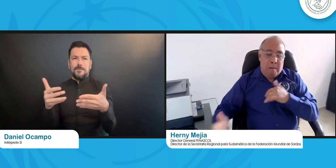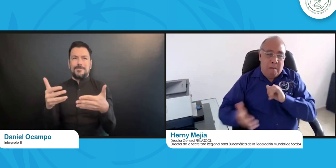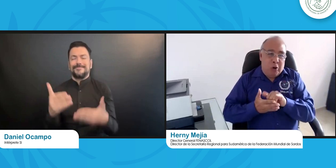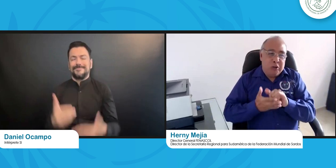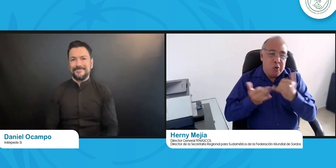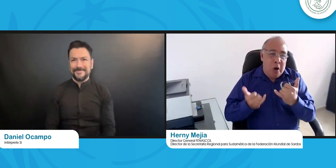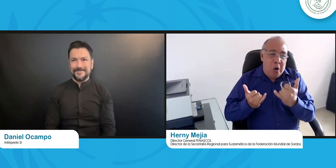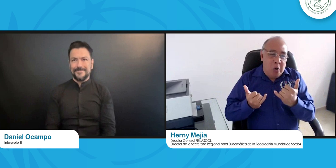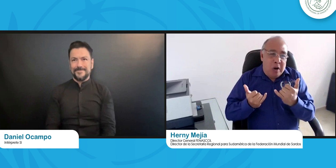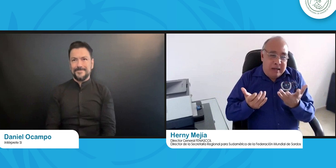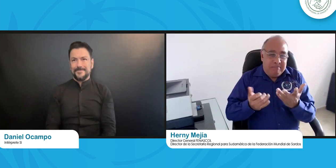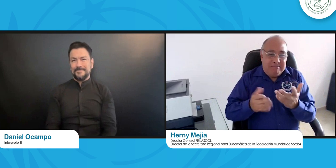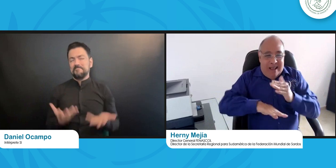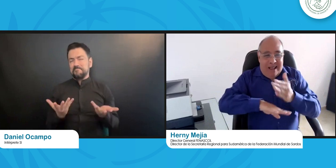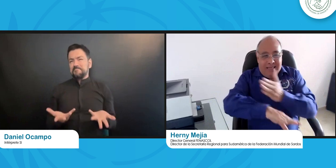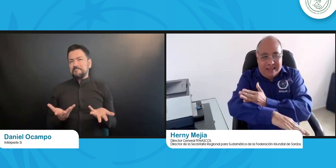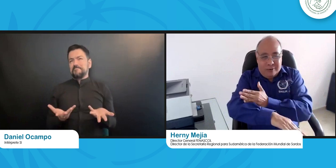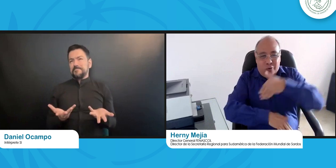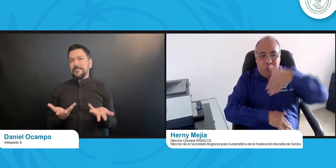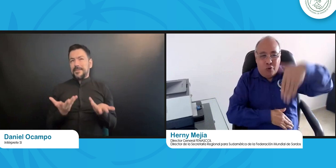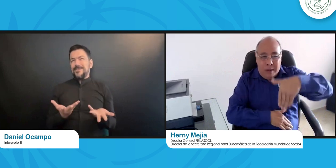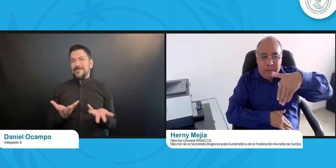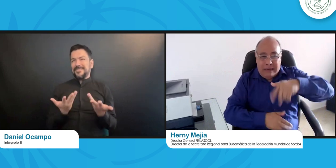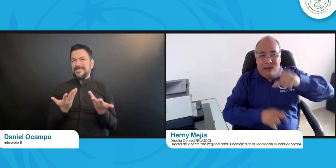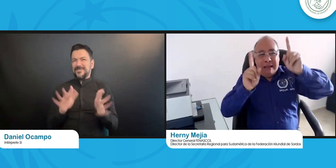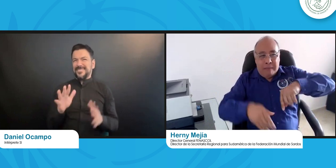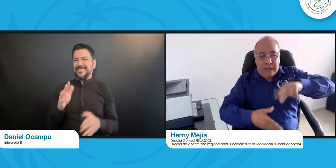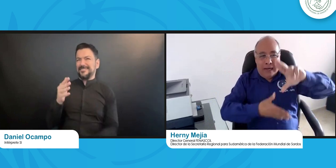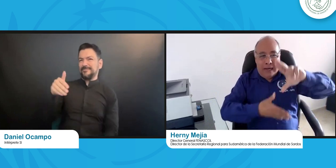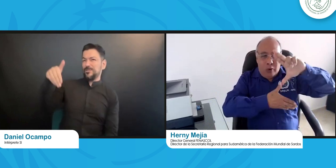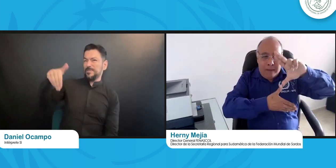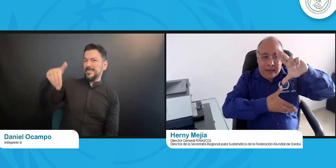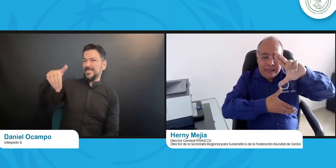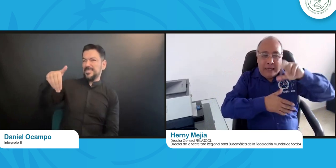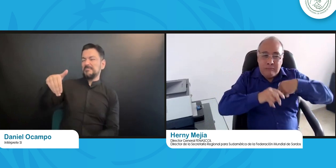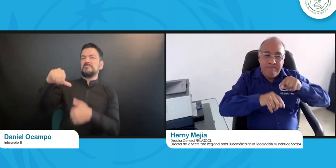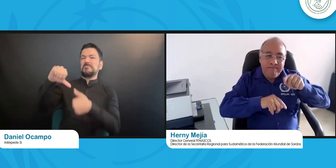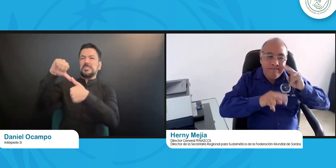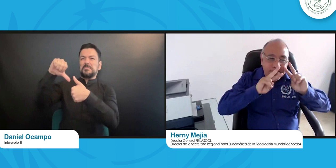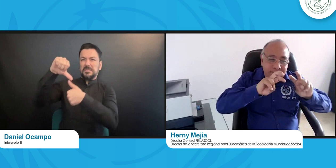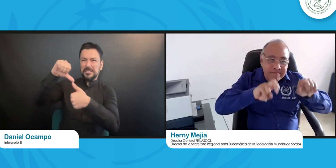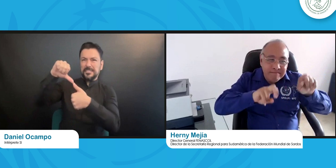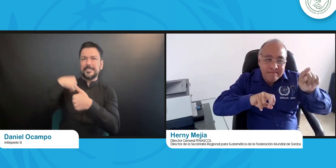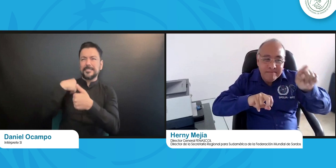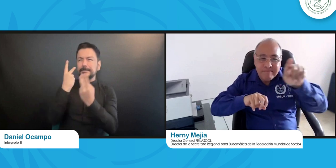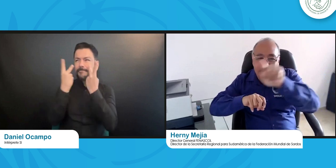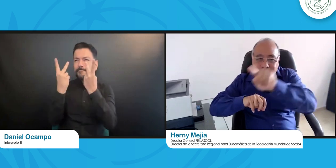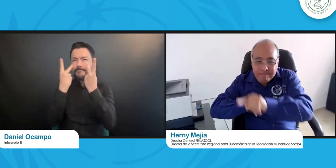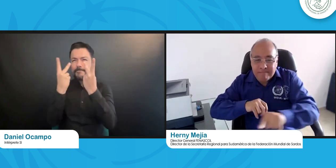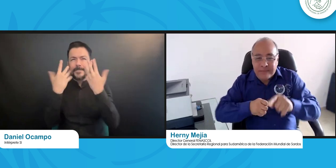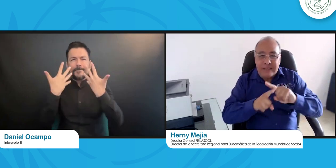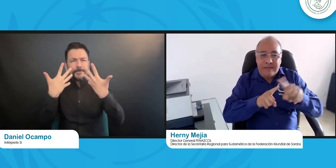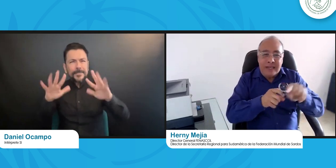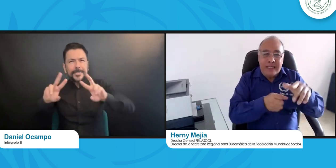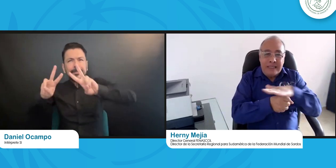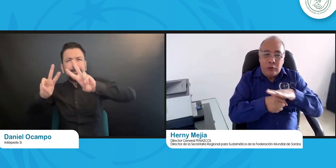lengua. Por eso, es necesario que nos pensemos a nivel regional